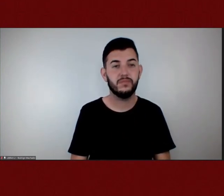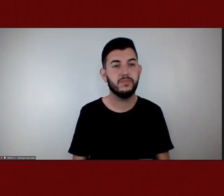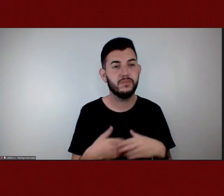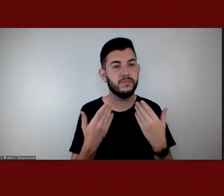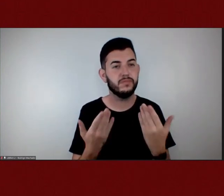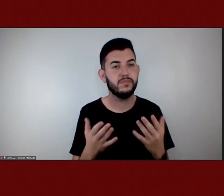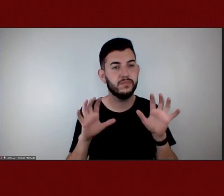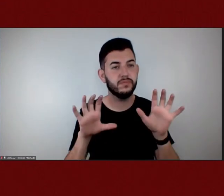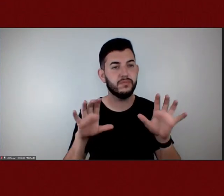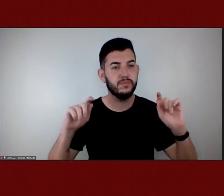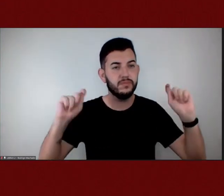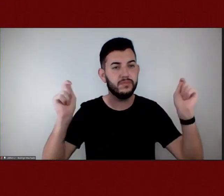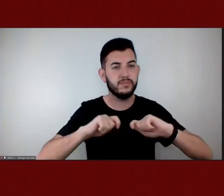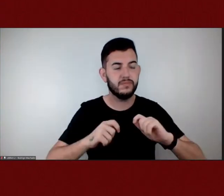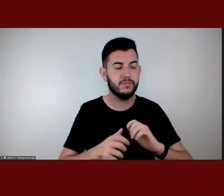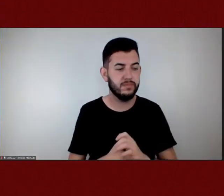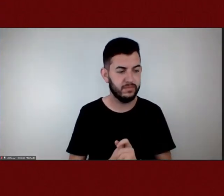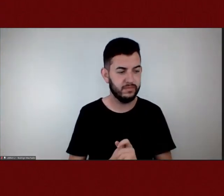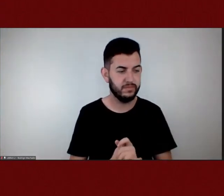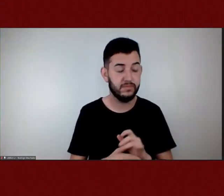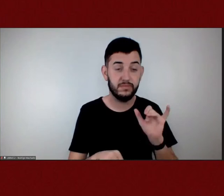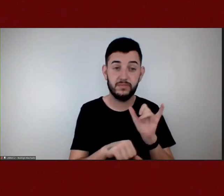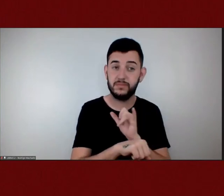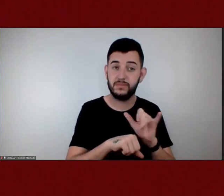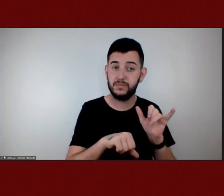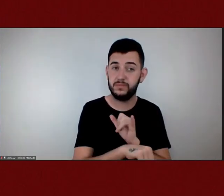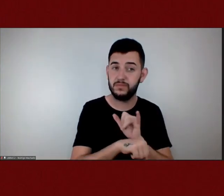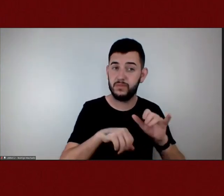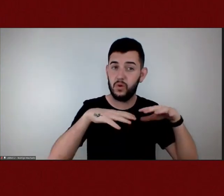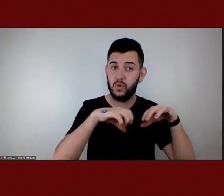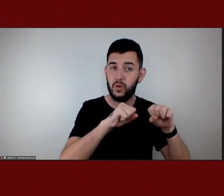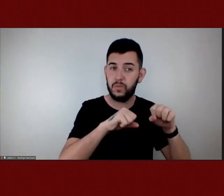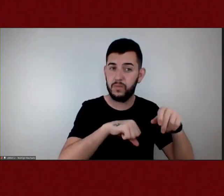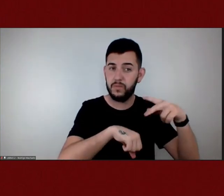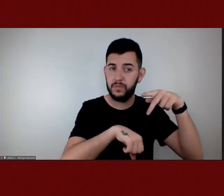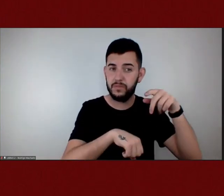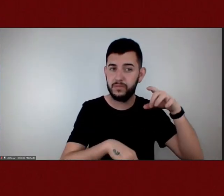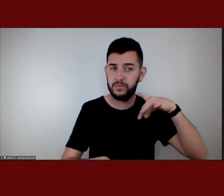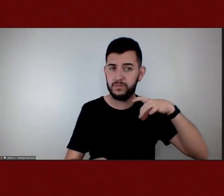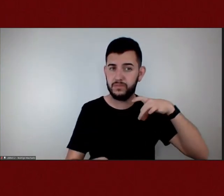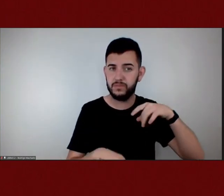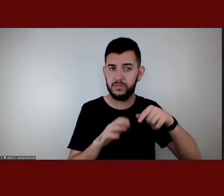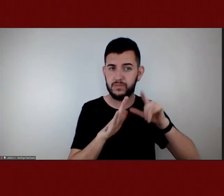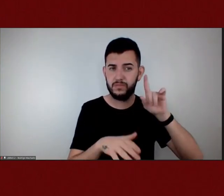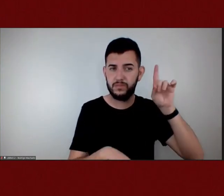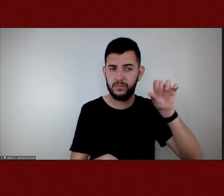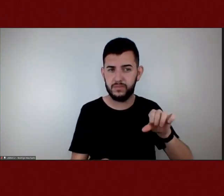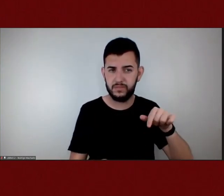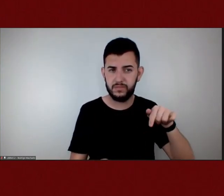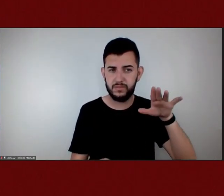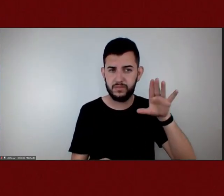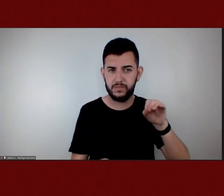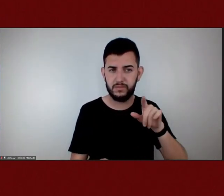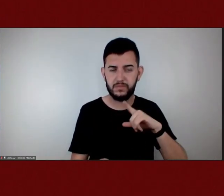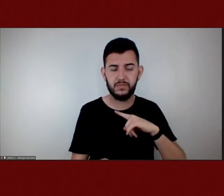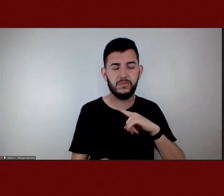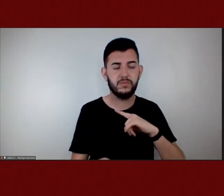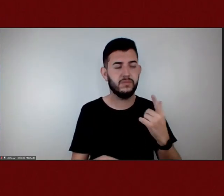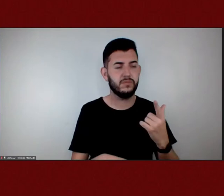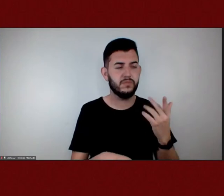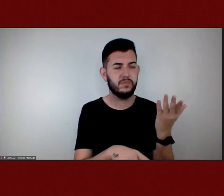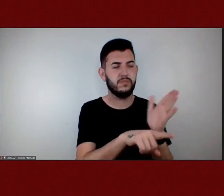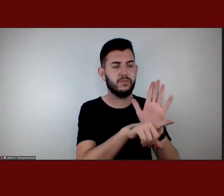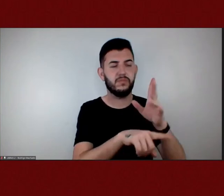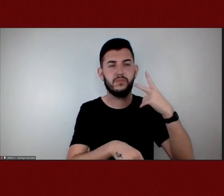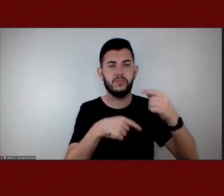possibilitou essa estratégia golpista no Chile antes dos anos 70, que tivesse o apoio político necessário para ser